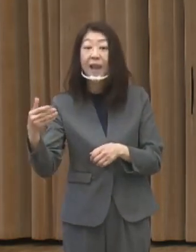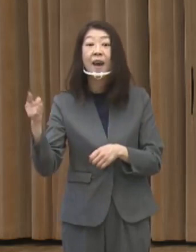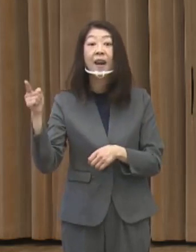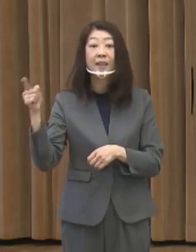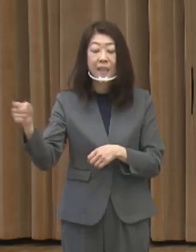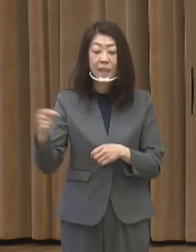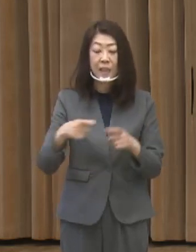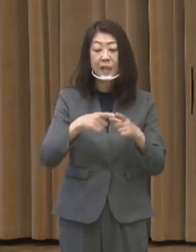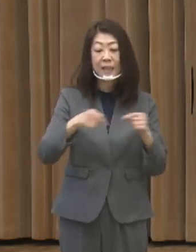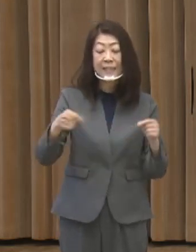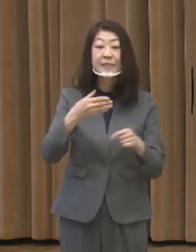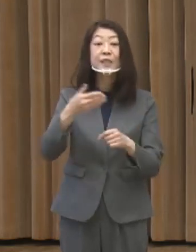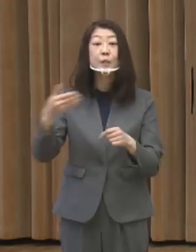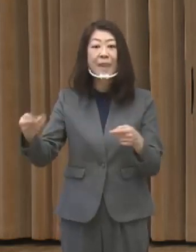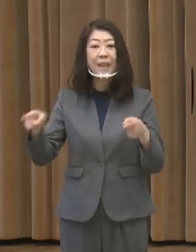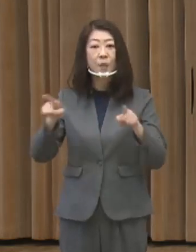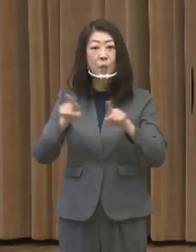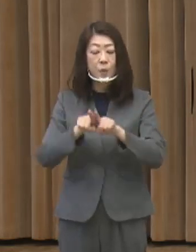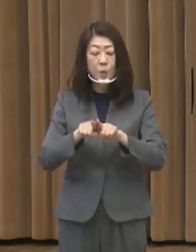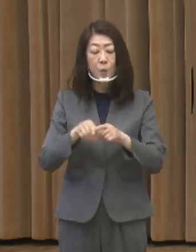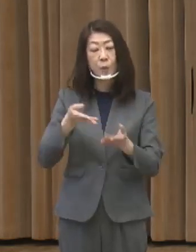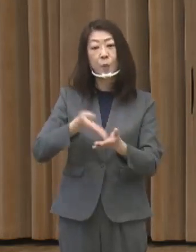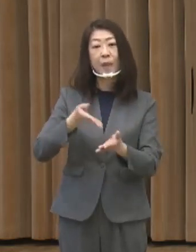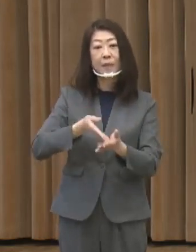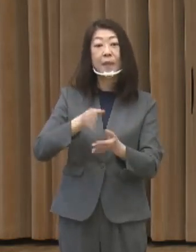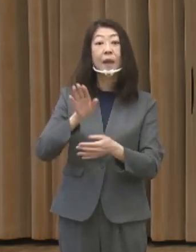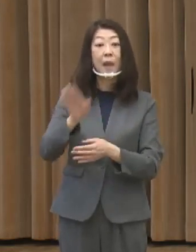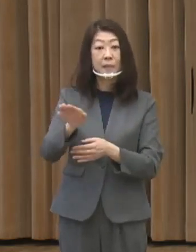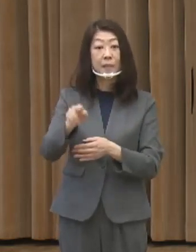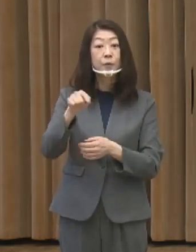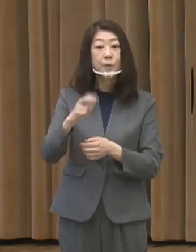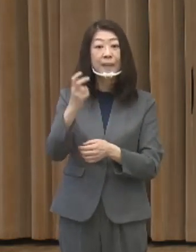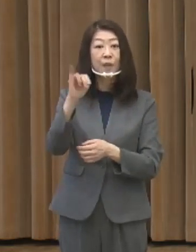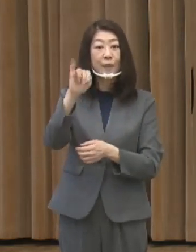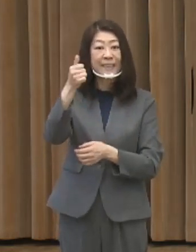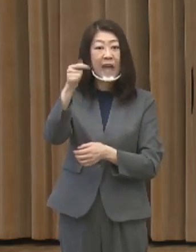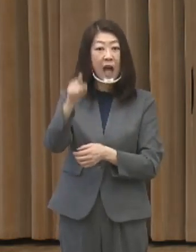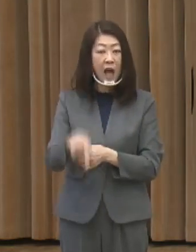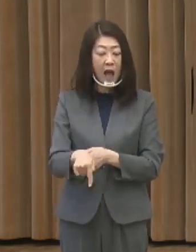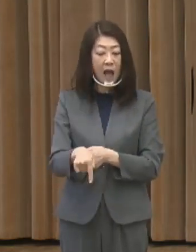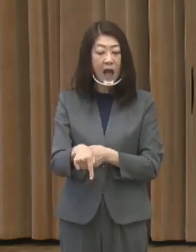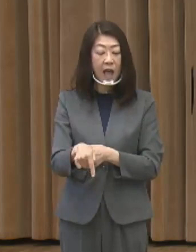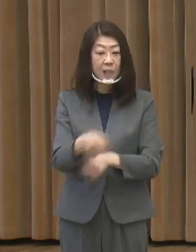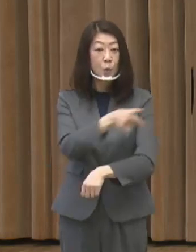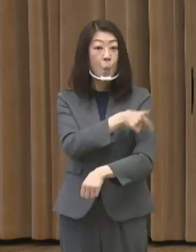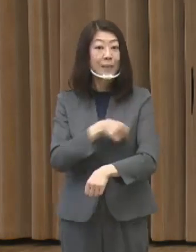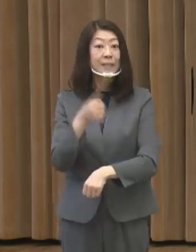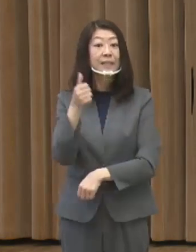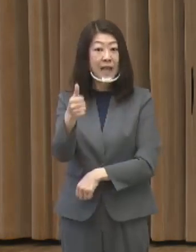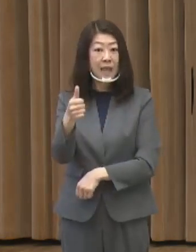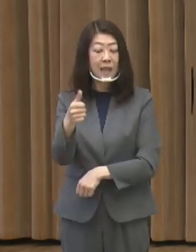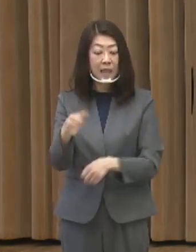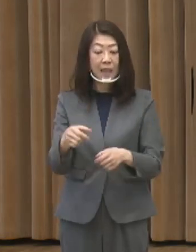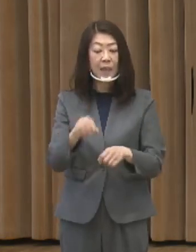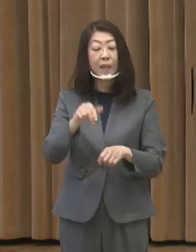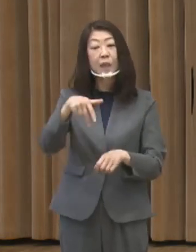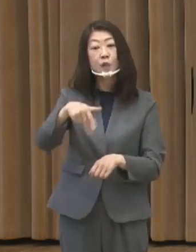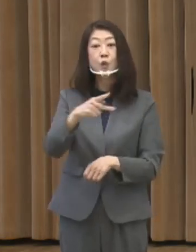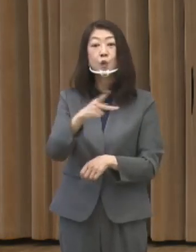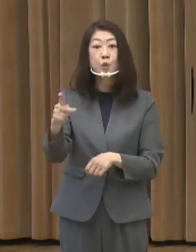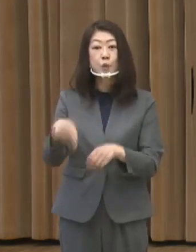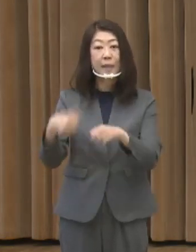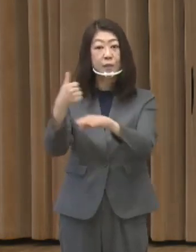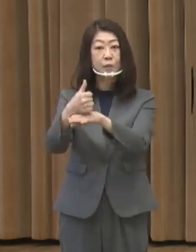が開催され、その中でロイター通信の記者が菅総理に対し、公衆衛生の専門家